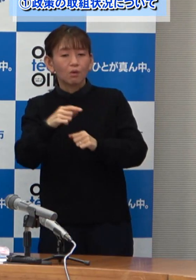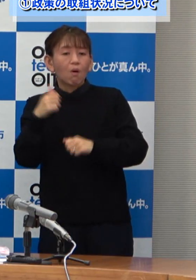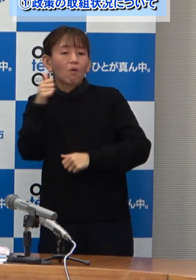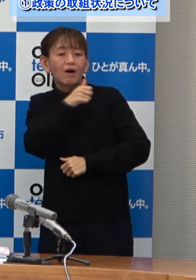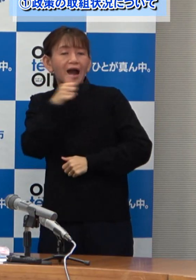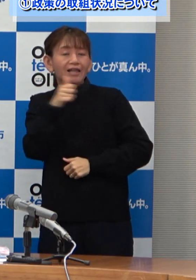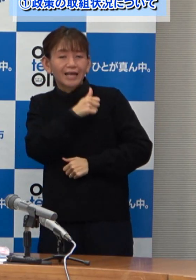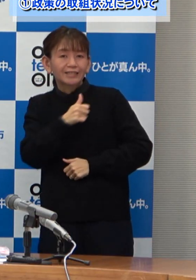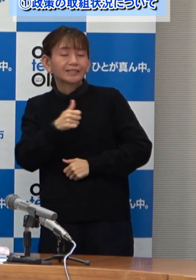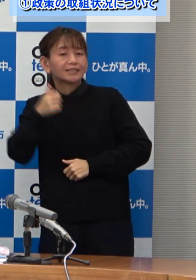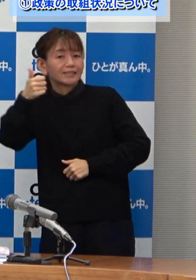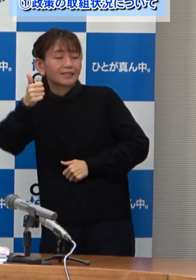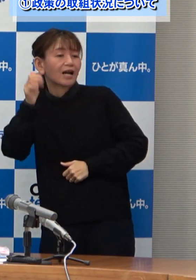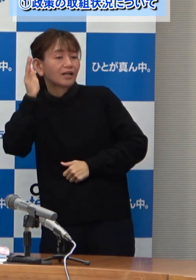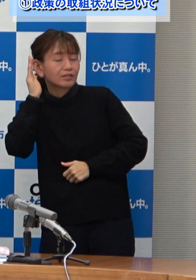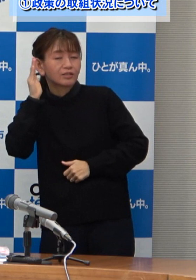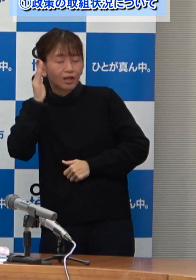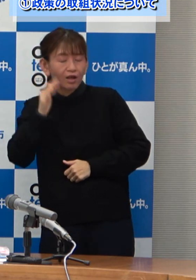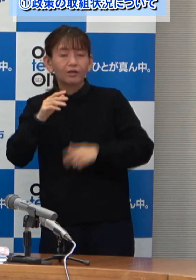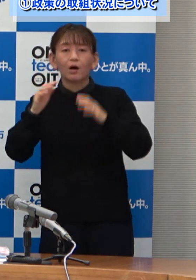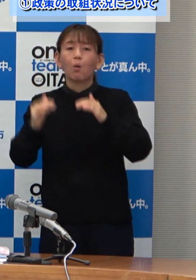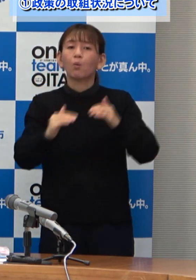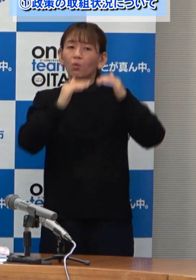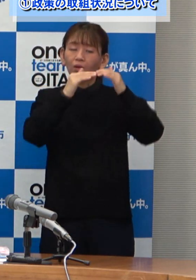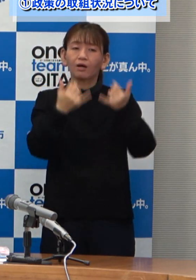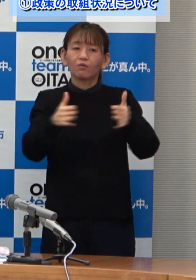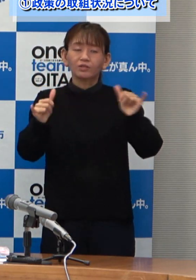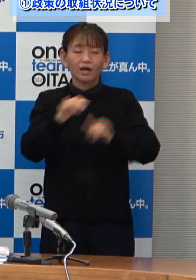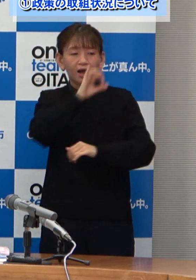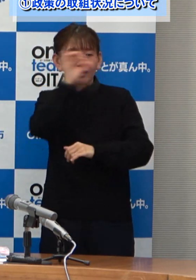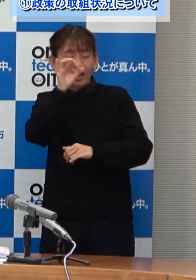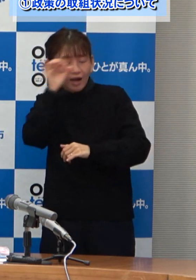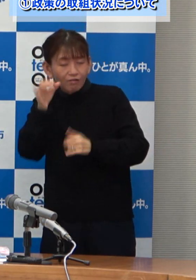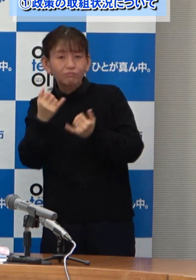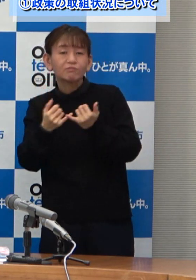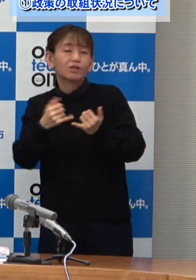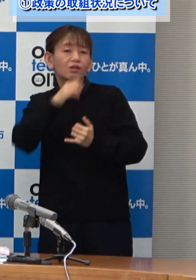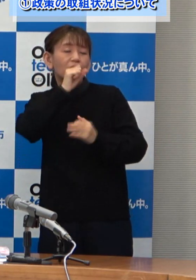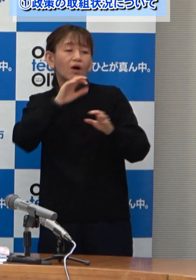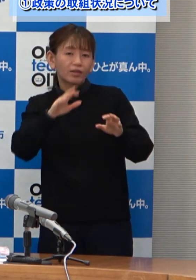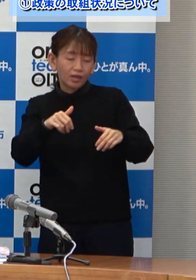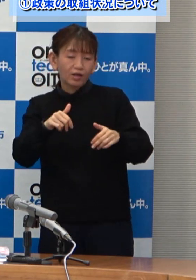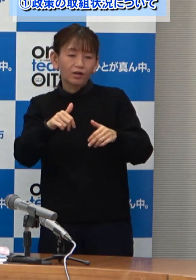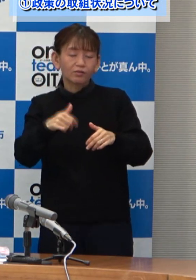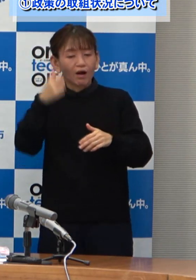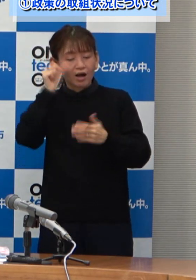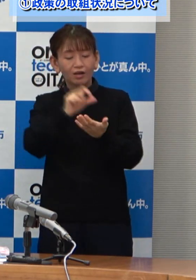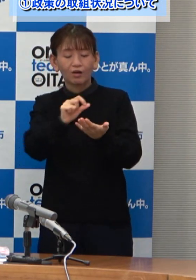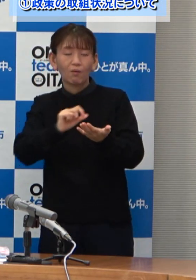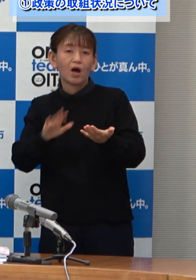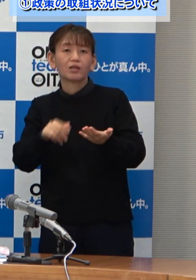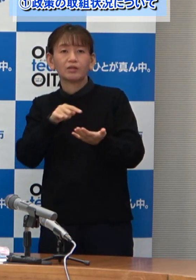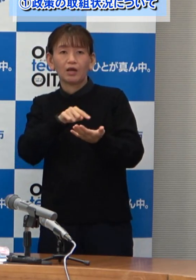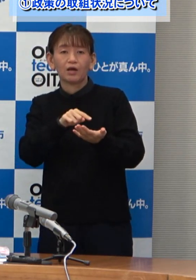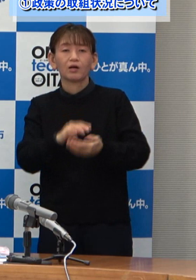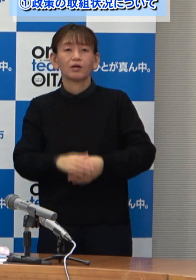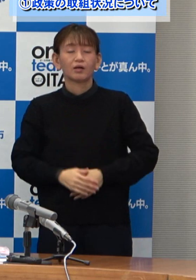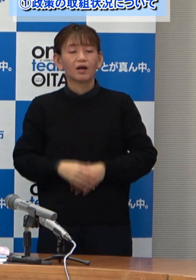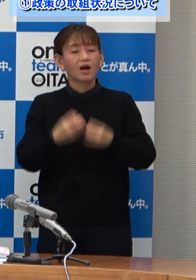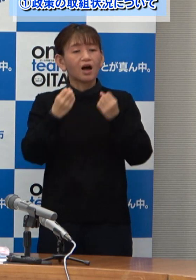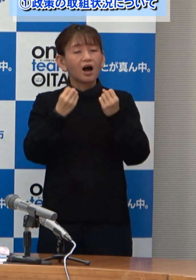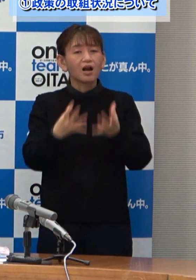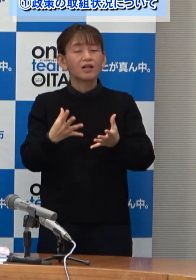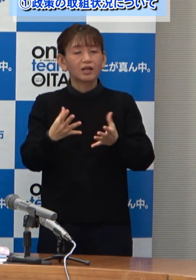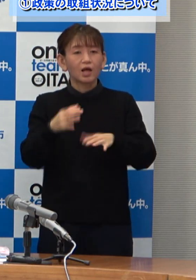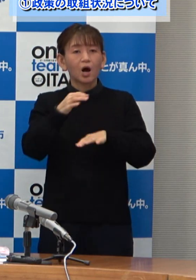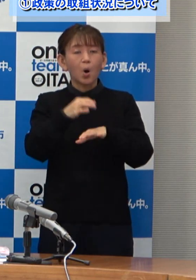のようで勉強になったとの声も聞かれましたえ新たな魅力の発信として大きな可能